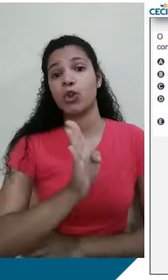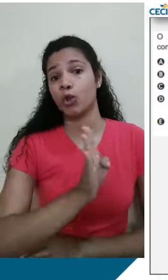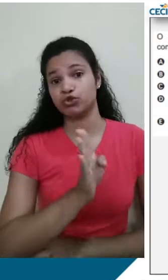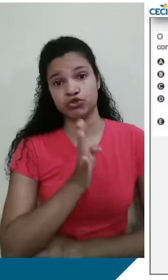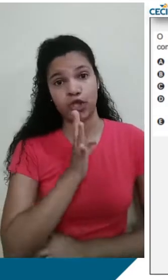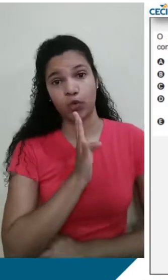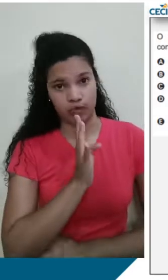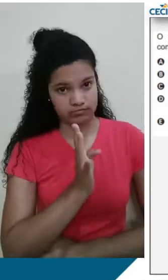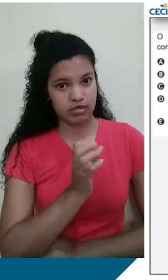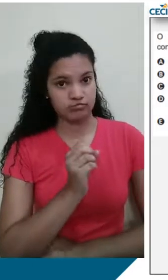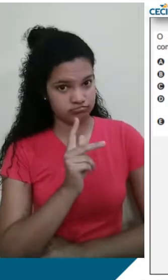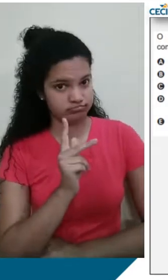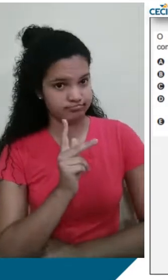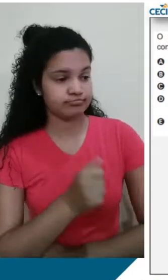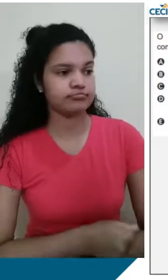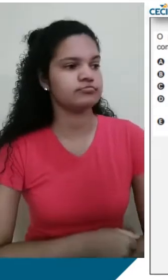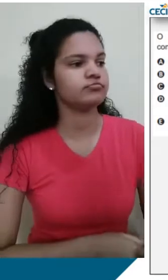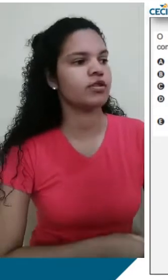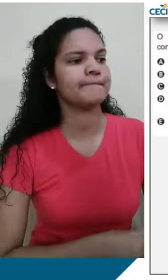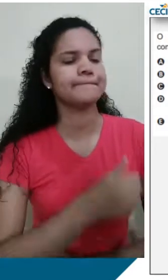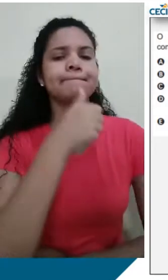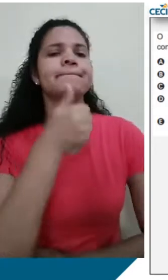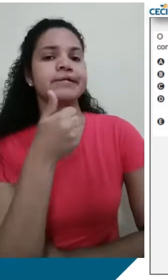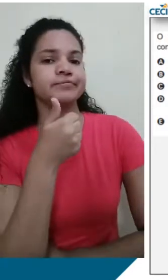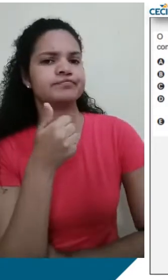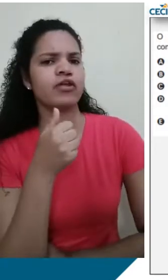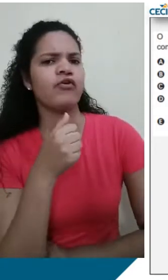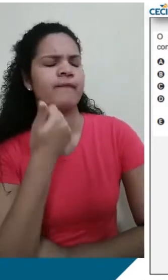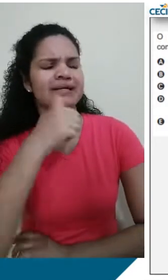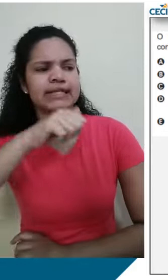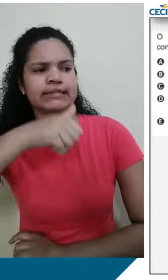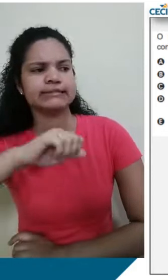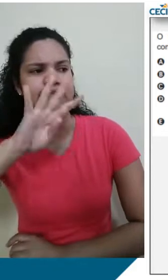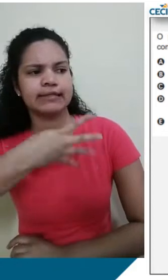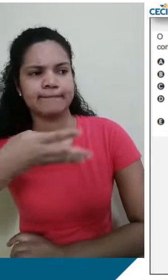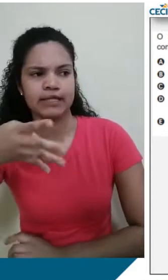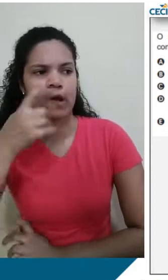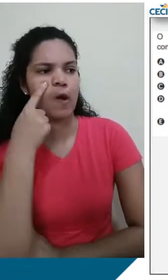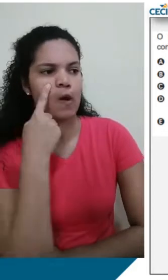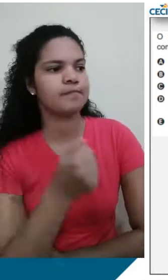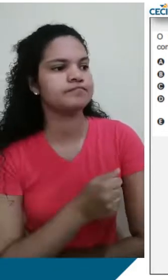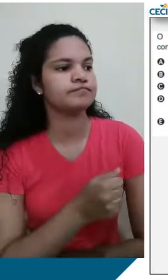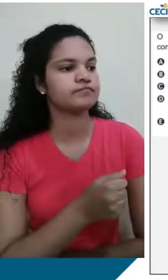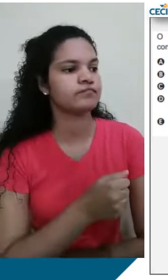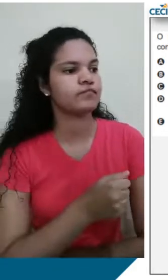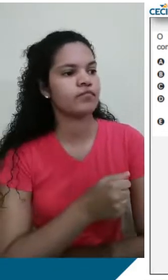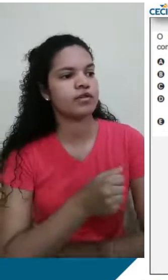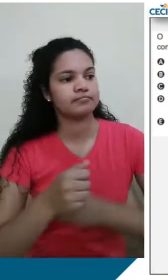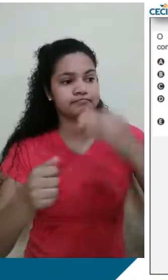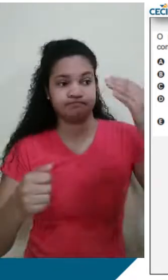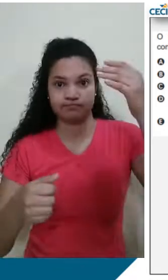de conhecimentos específicos de biologia. Em primeiro lugar, vamos analisar essa tabela. Aqui nas